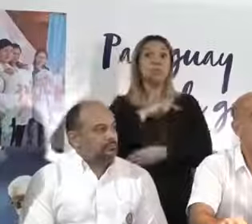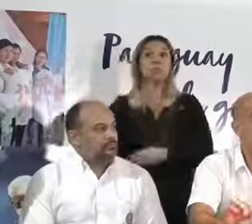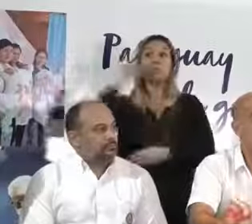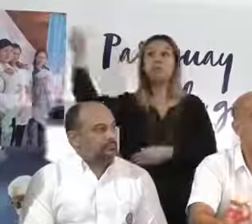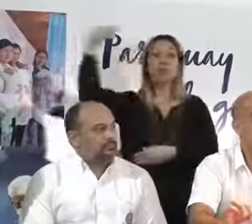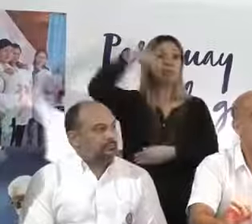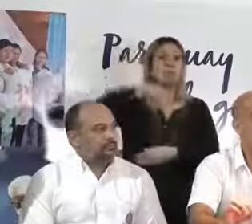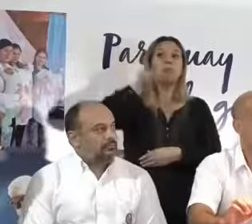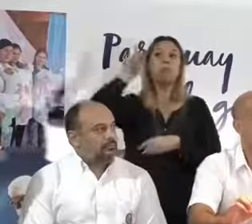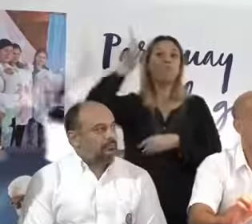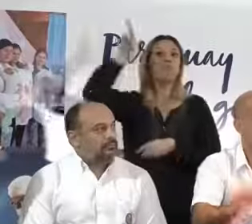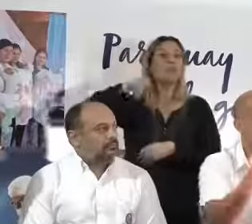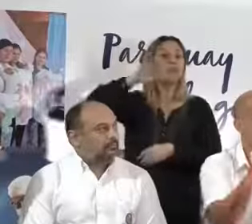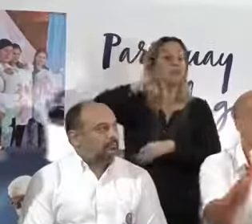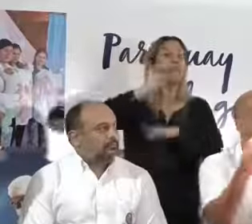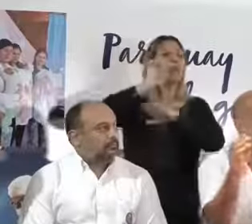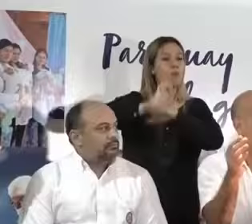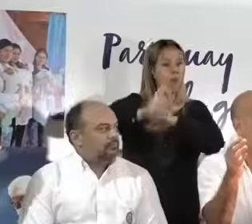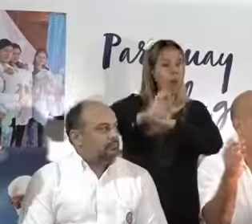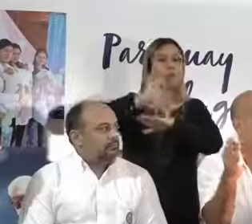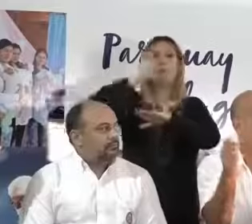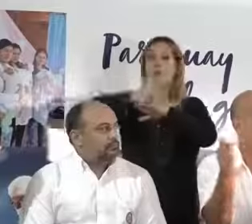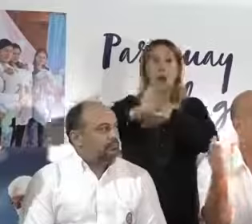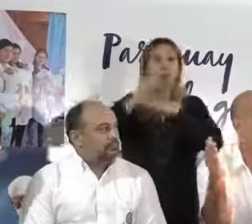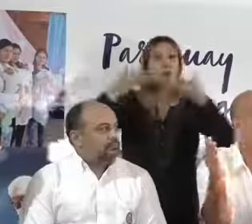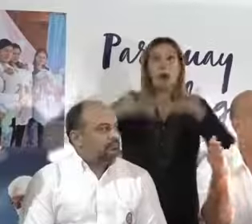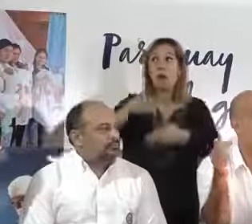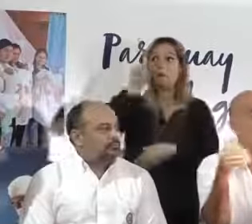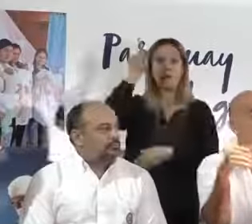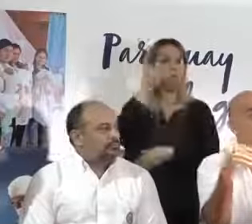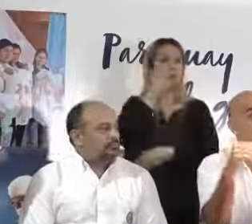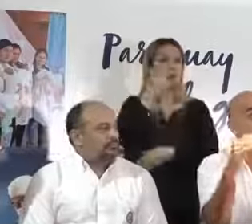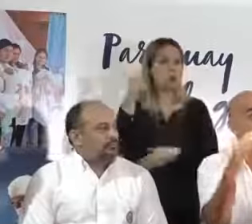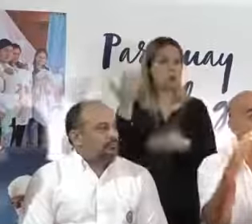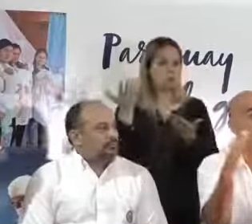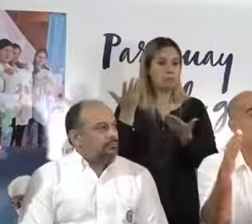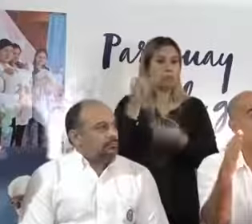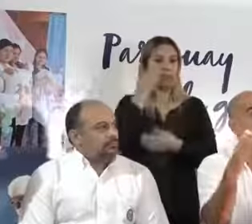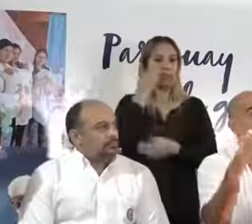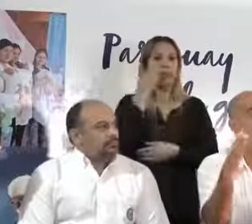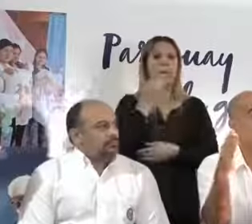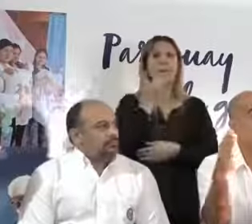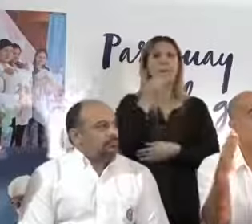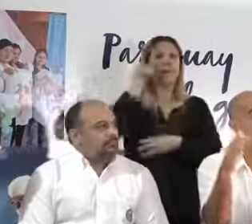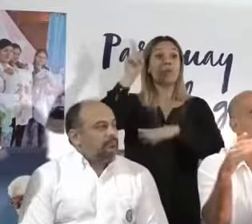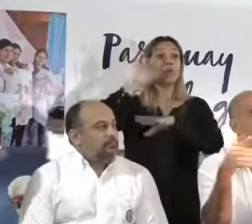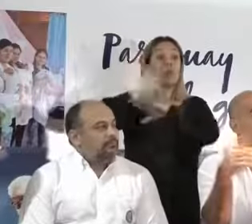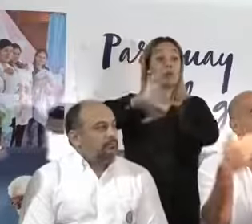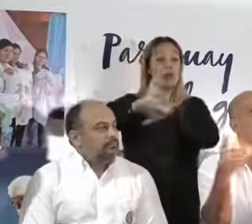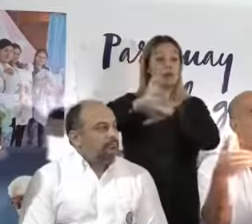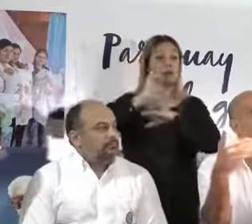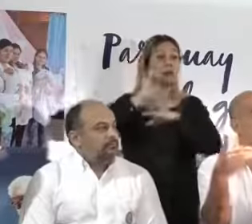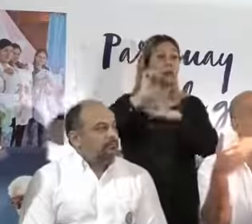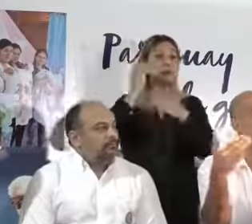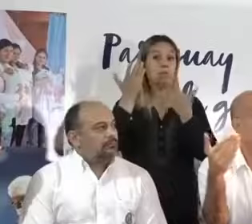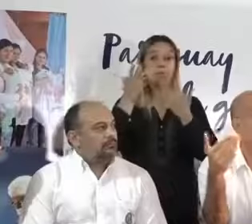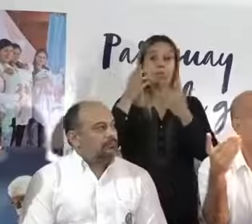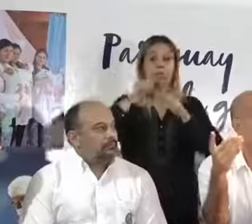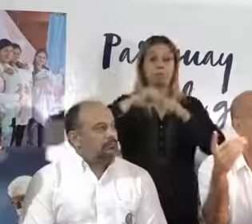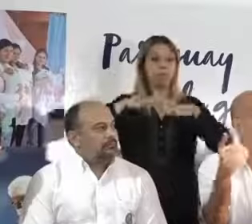fecha, hoy, esto puede cambiar naturalmente a partir de ahora, pero Ecuador no era un país propiamente con